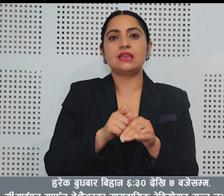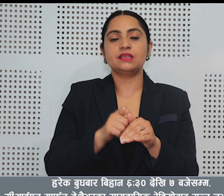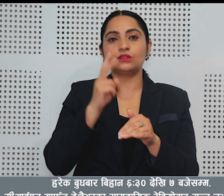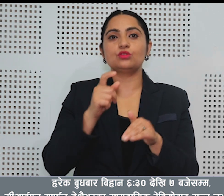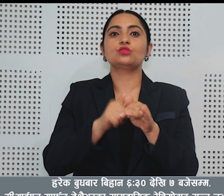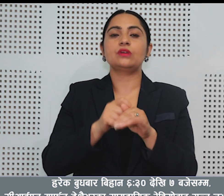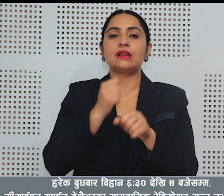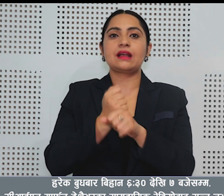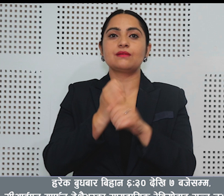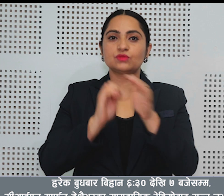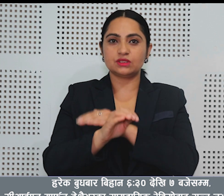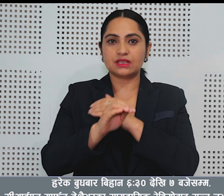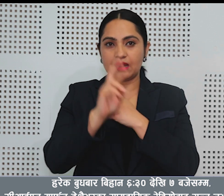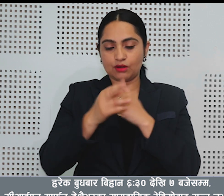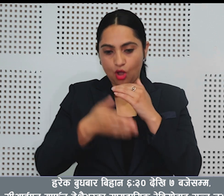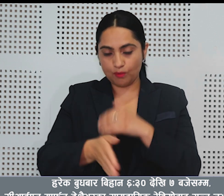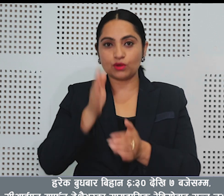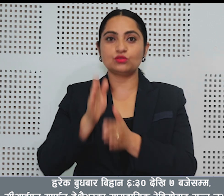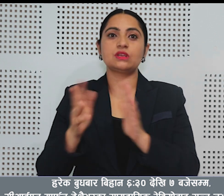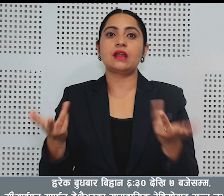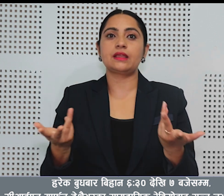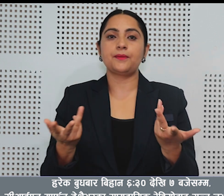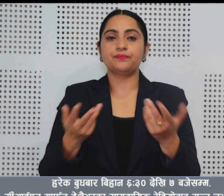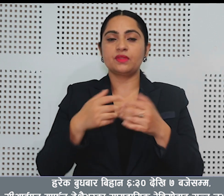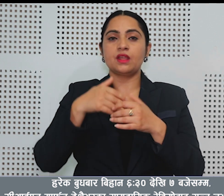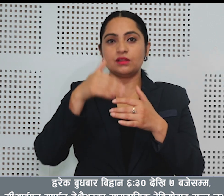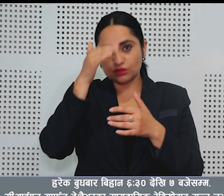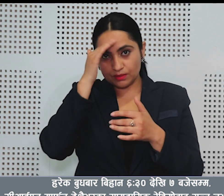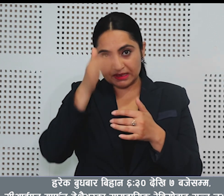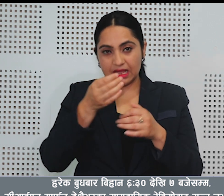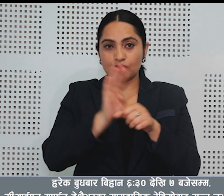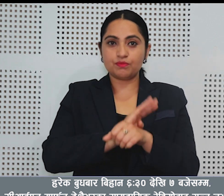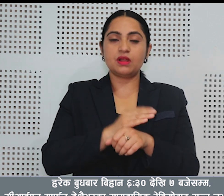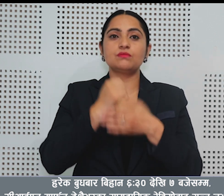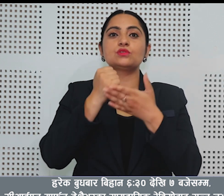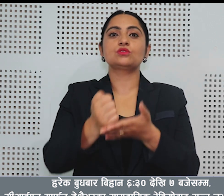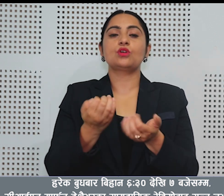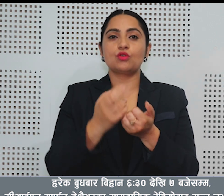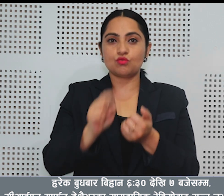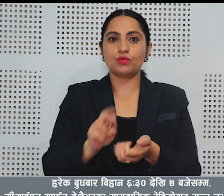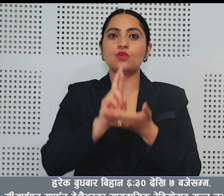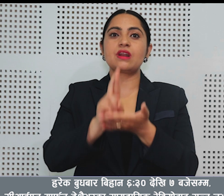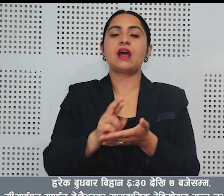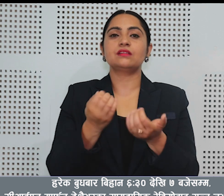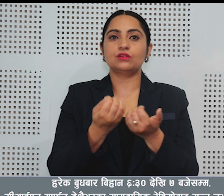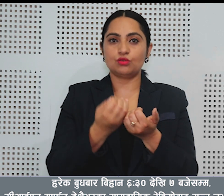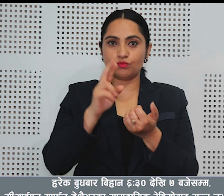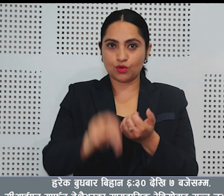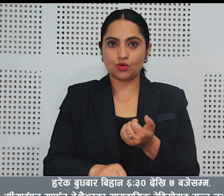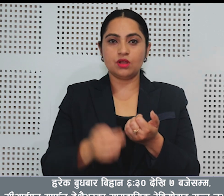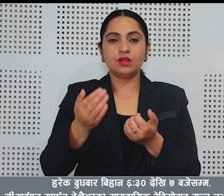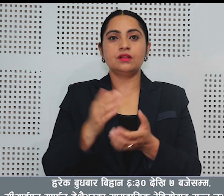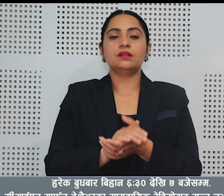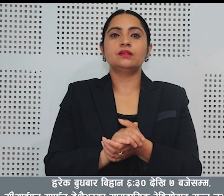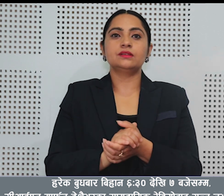ती तयारीको कार्यान्वयन र अबको योजना के? विपद आएको खण्डमा अब उद्धार गर्नु पर्यो, राहत उपलब्ध गराउनु पर्यो भने बजेटबाट नै हामीले उपलब्ध गराइरहेका